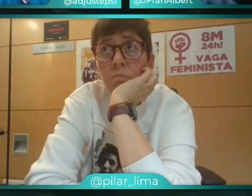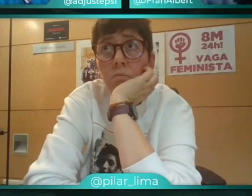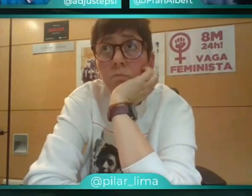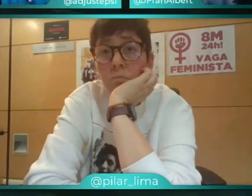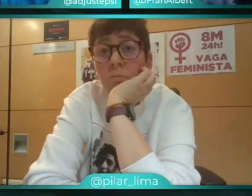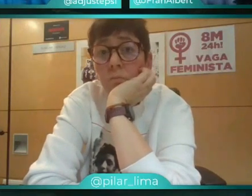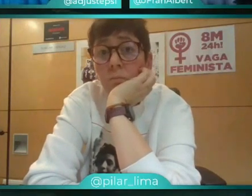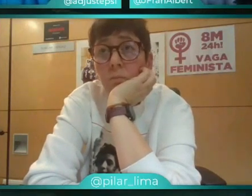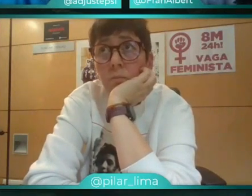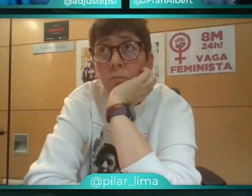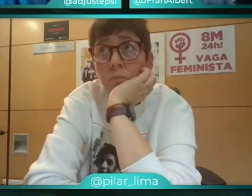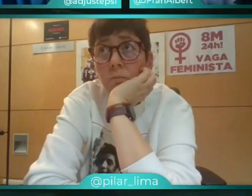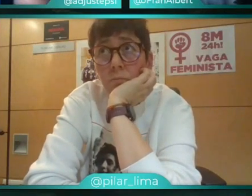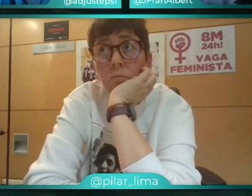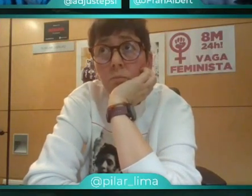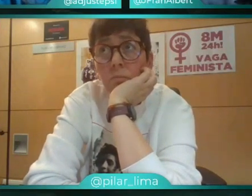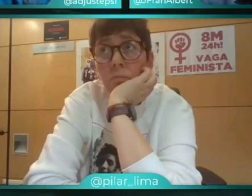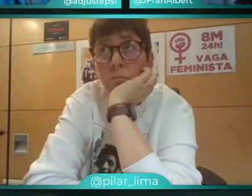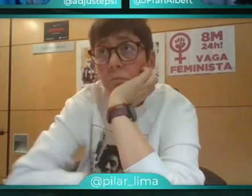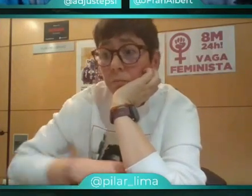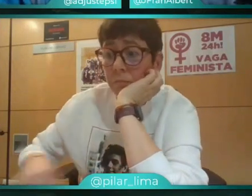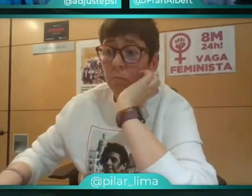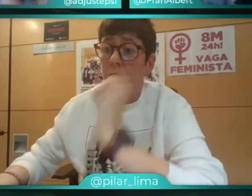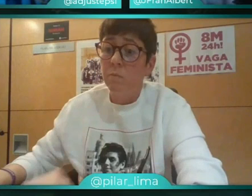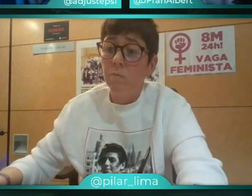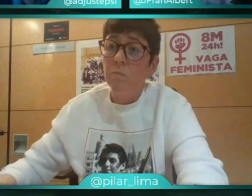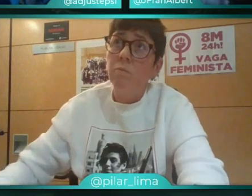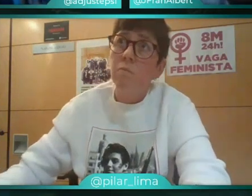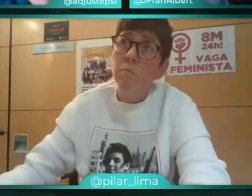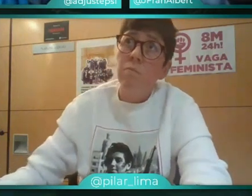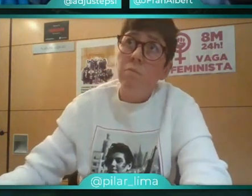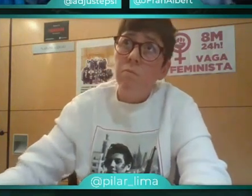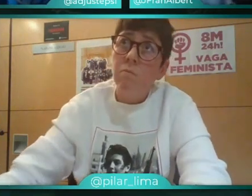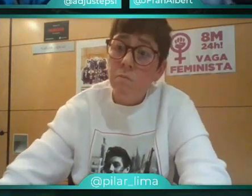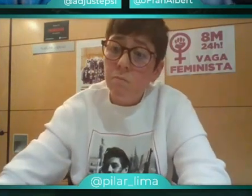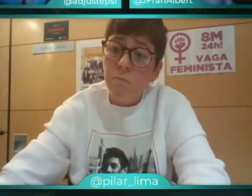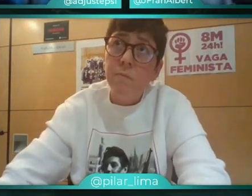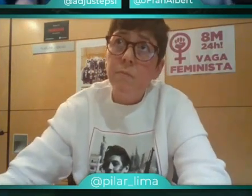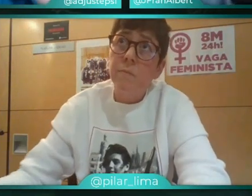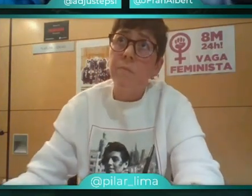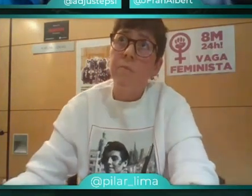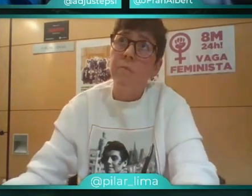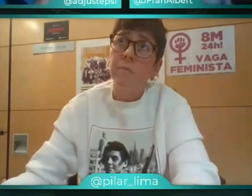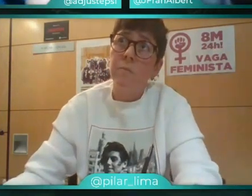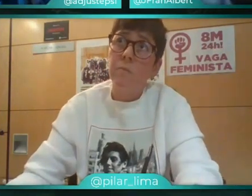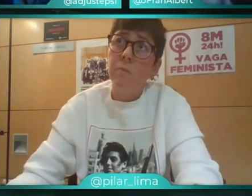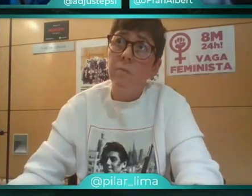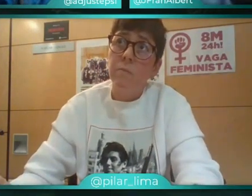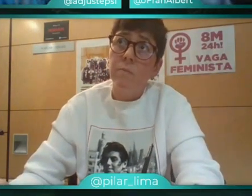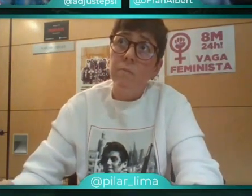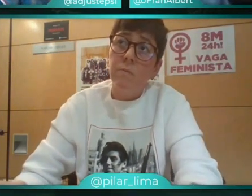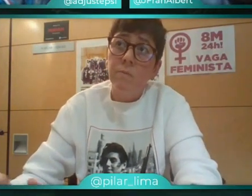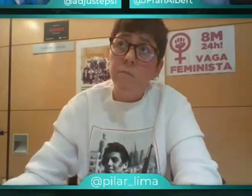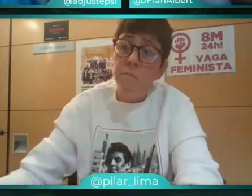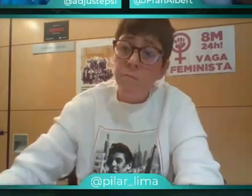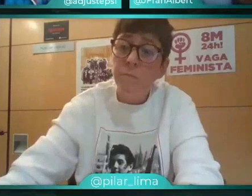concejala joven vale que también es una o sea Cuanto más joven pequeñita te vean más más se te